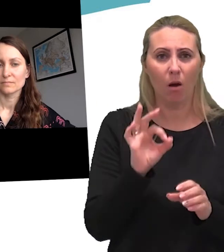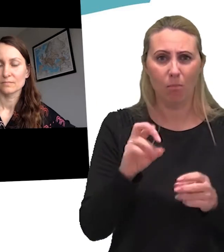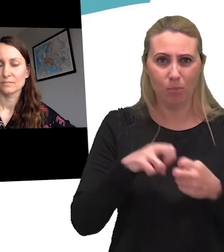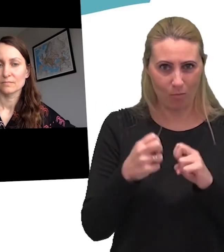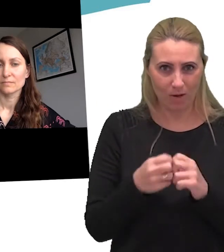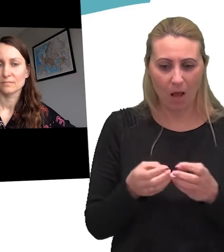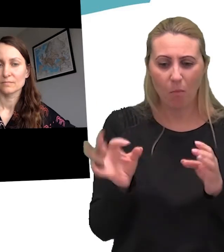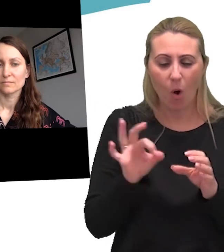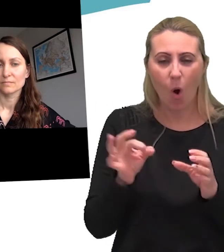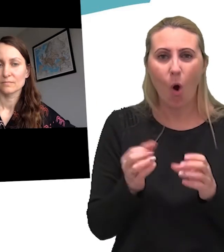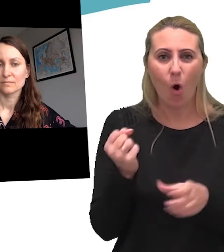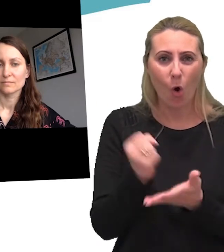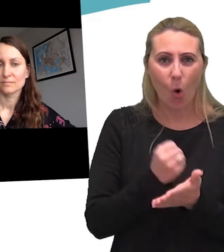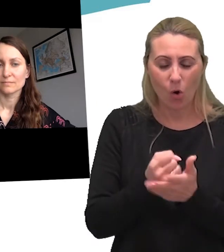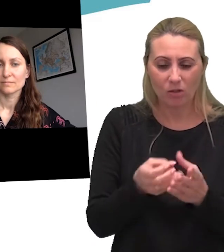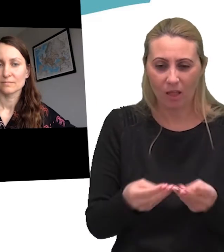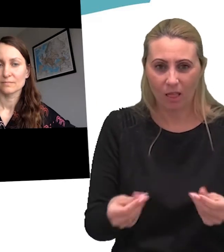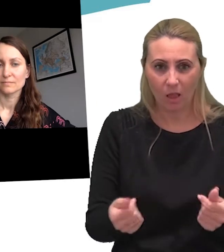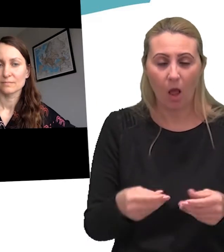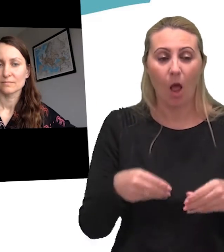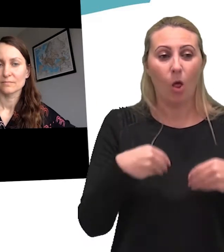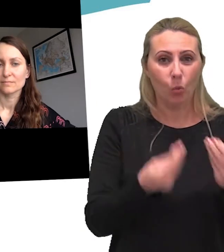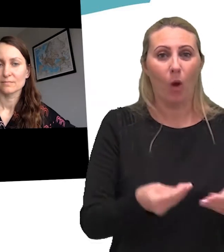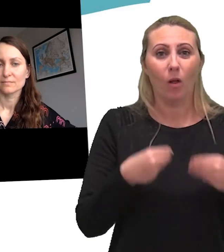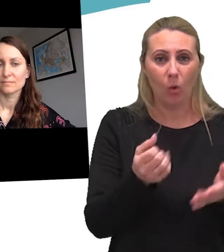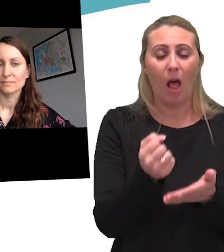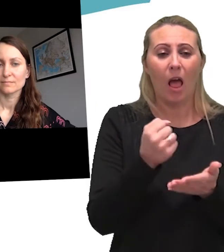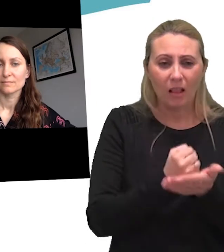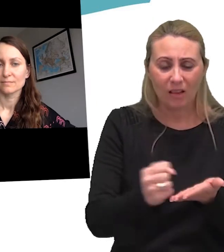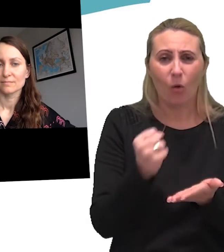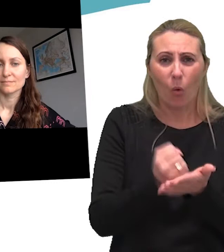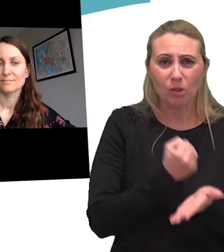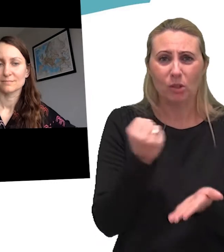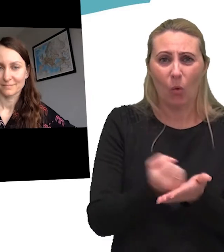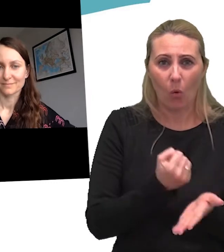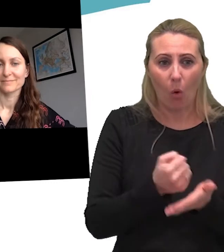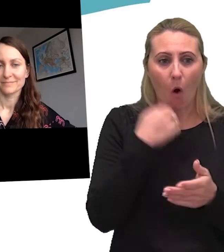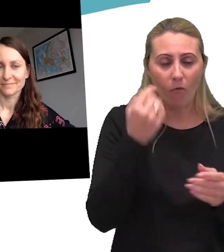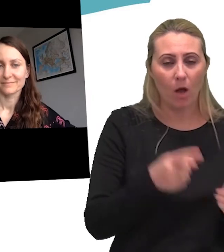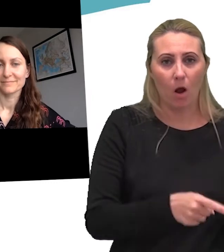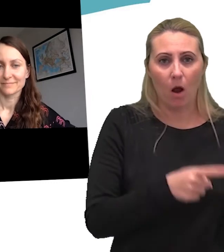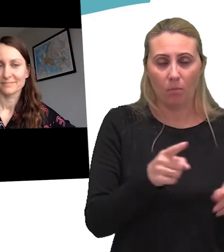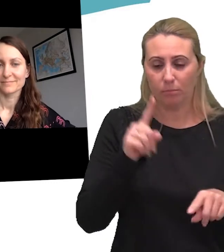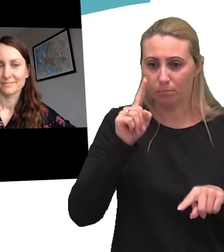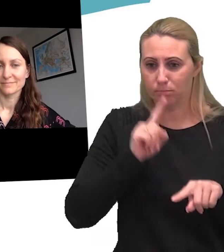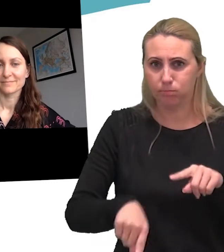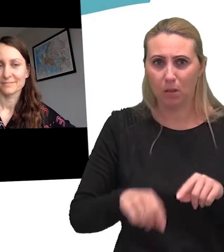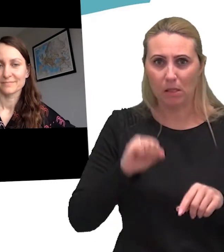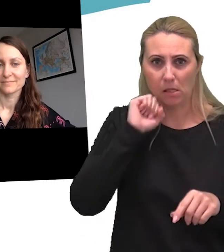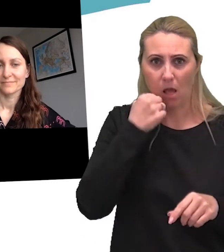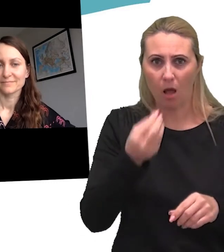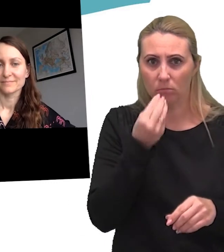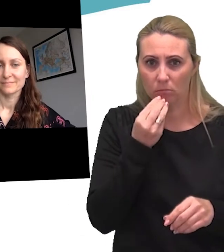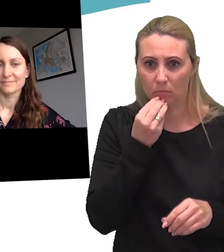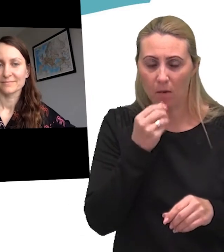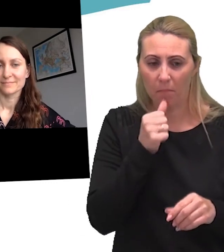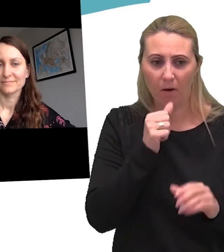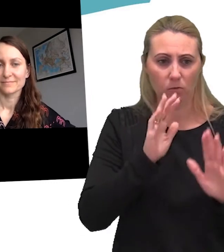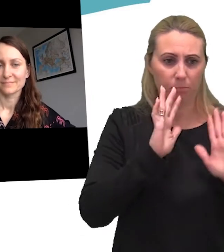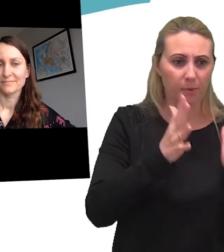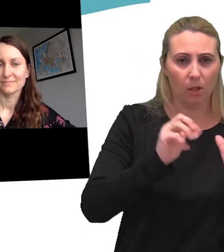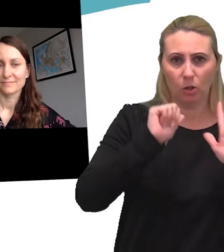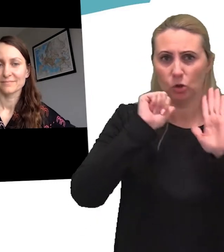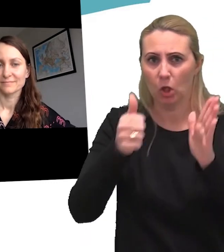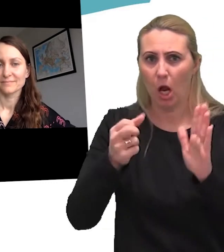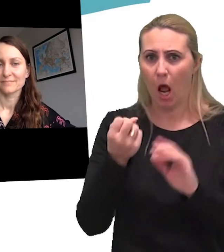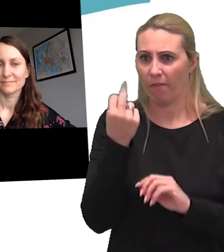konsistencijos, kad duoda tyrelę ir staiga pereina prie kieto maisto ir tada tas vaikas jau 5, 6 ar